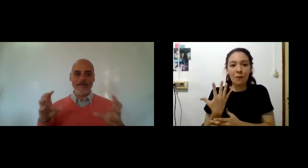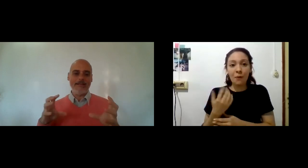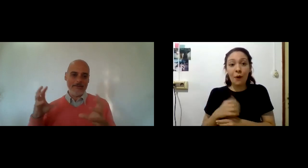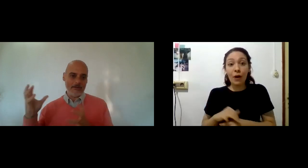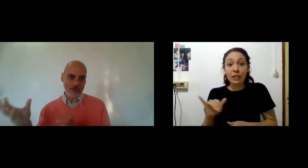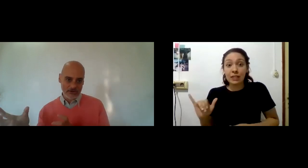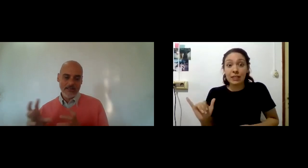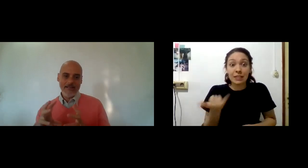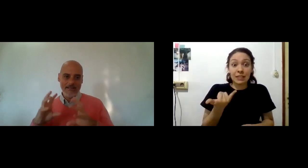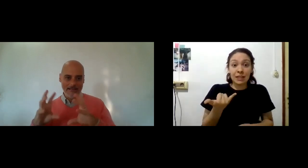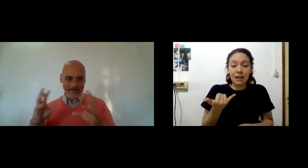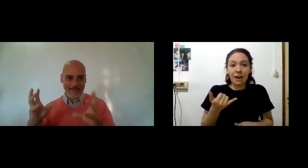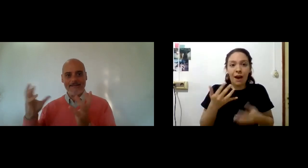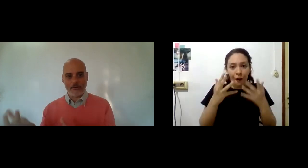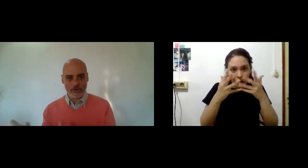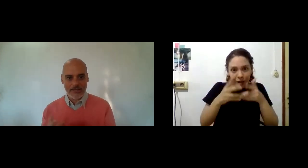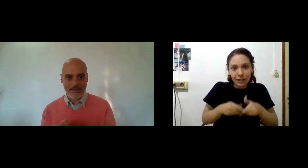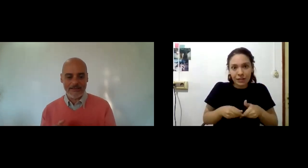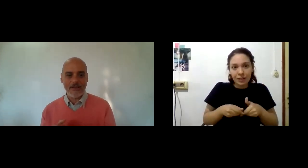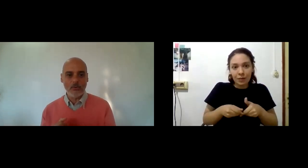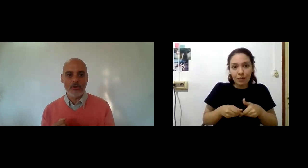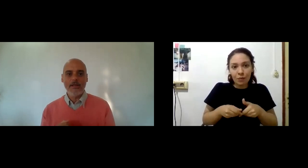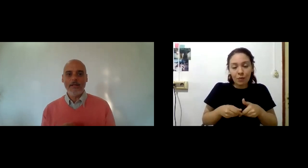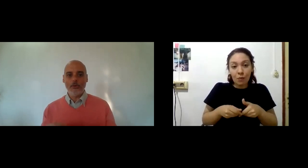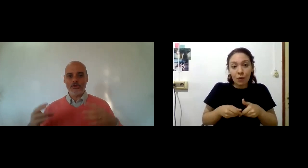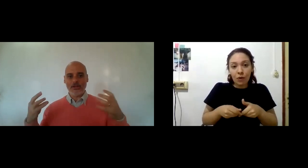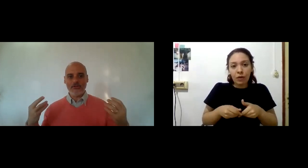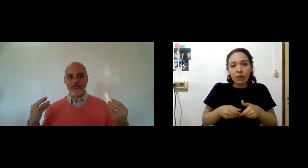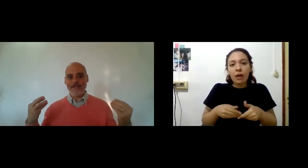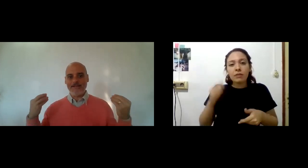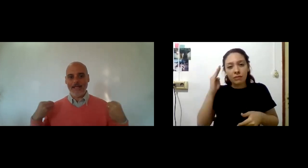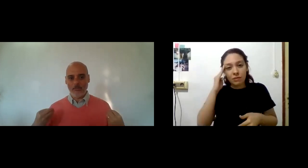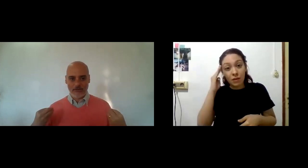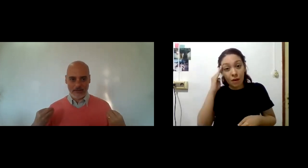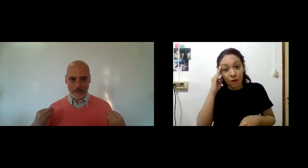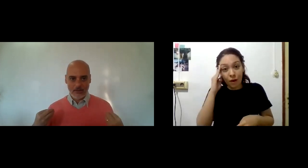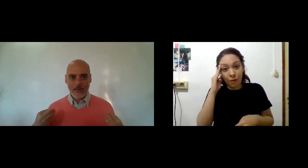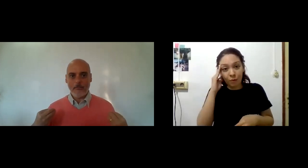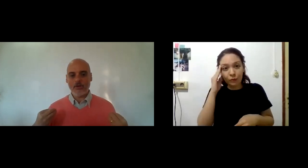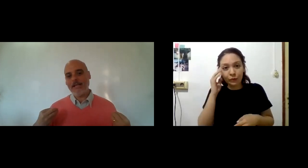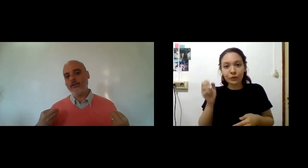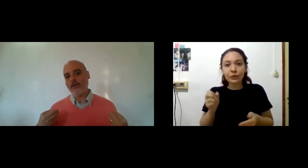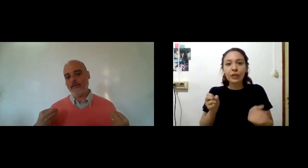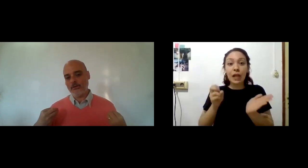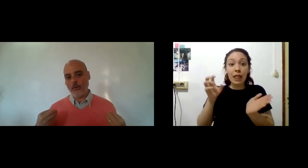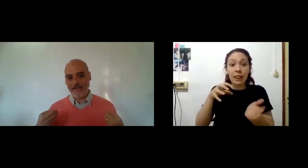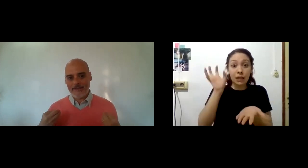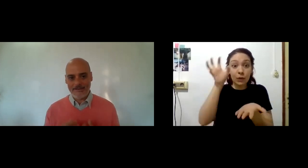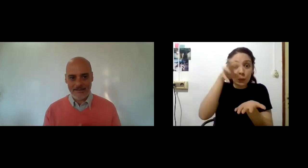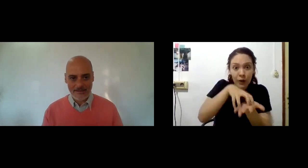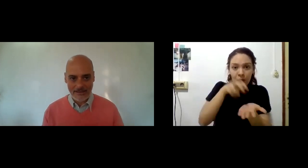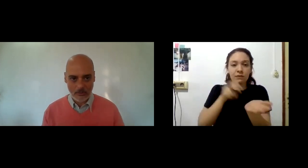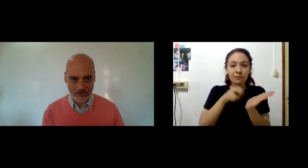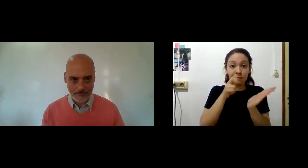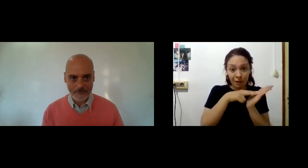ustedes saben que si bien la carrera se desarrolla en el CENUR, nuestro servicio de referencia es Montevideo. Por lo tanto, la Facultad de Humanidades